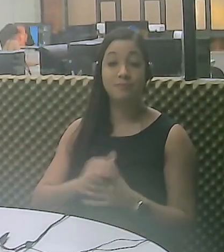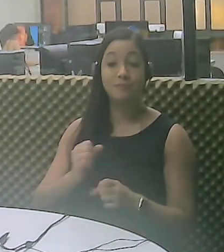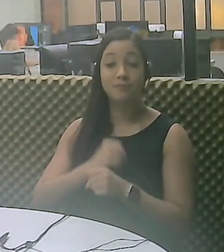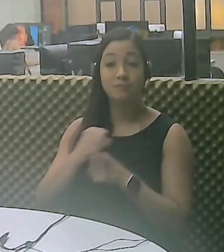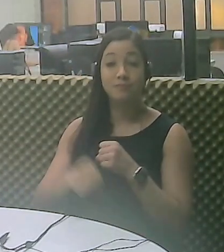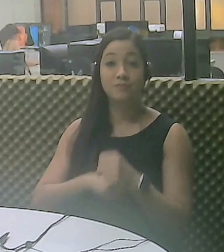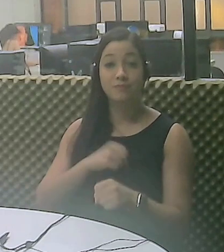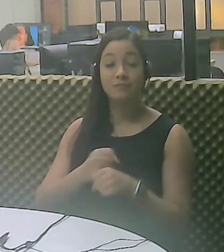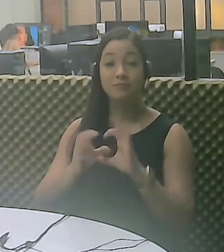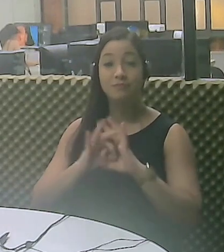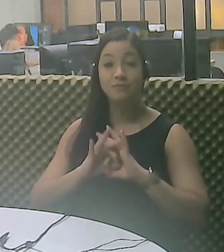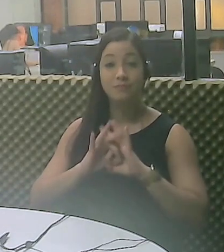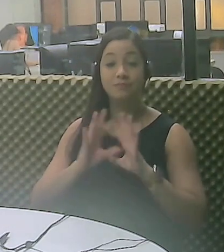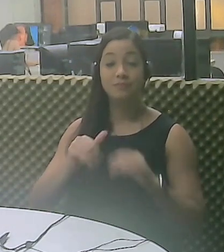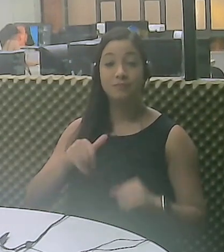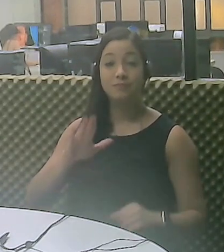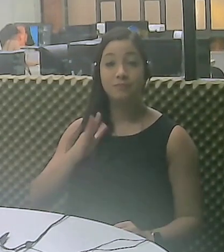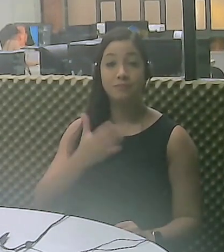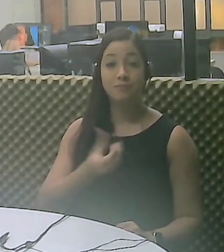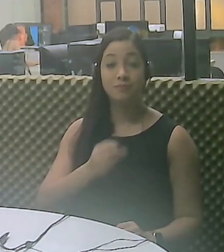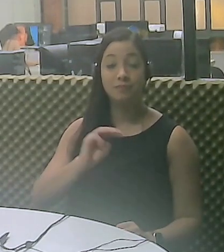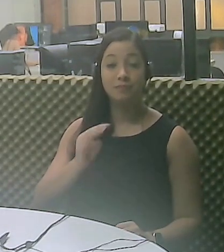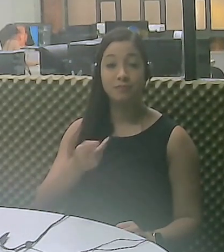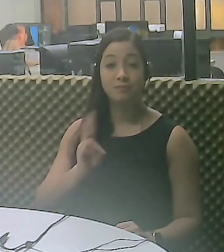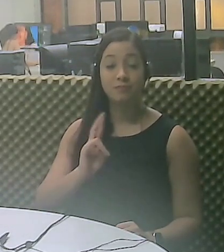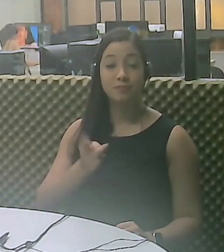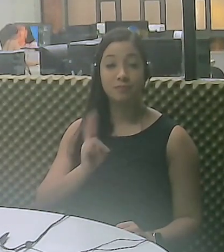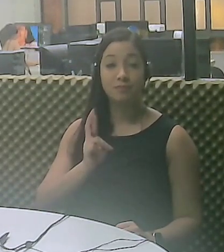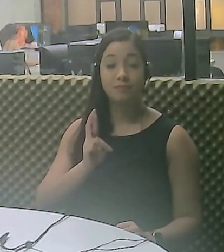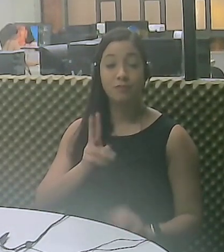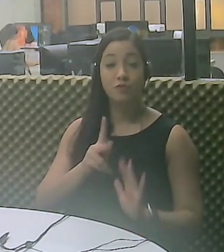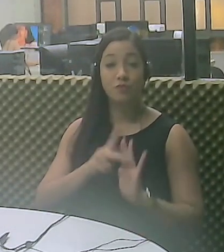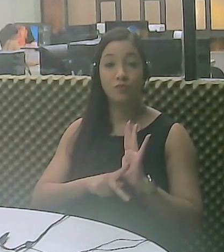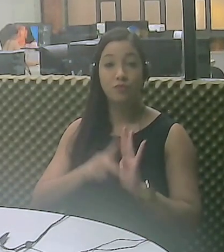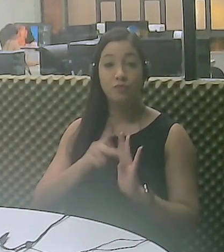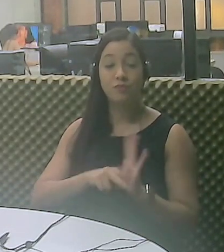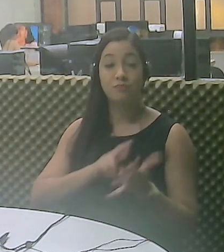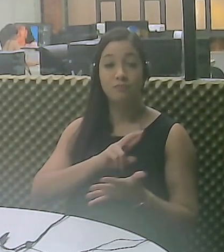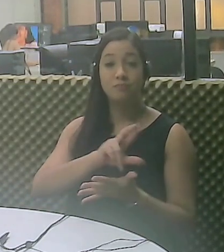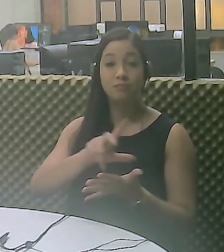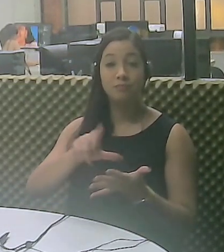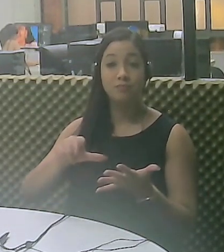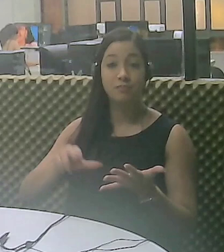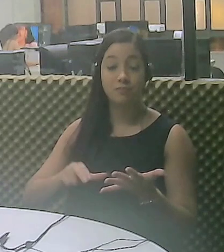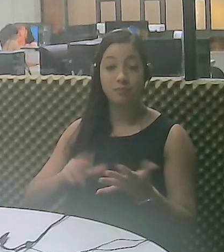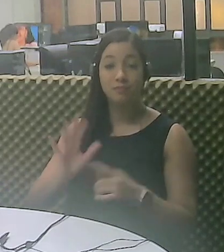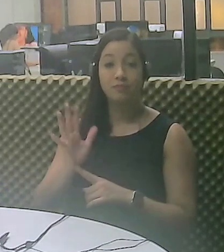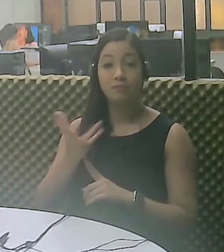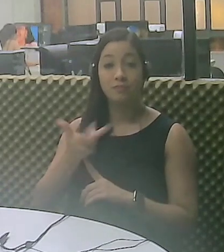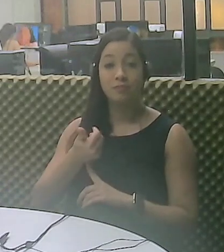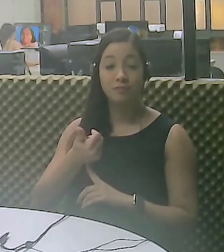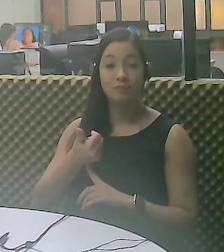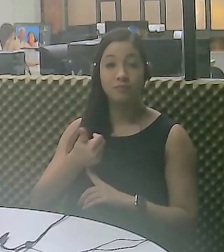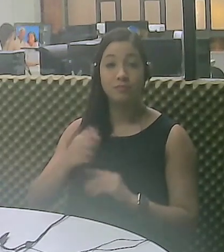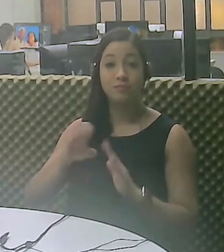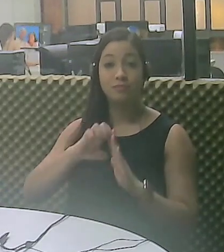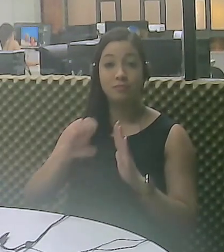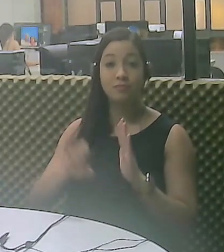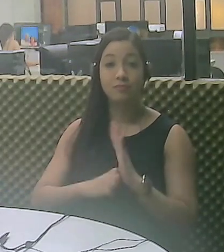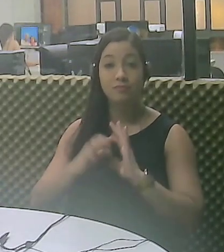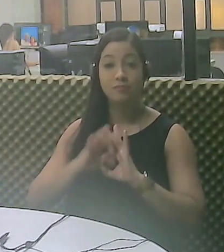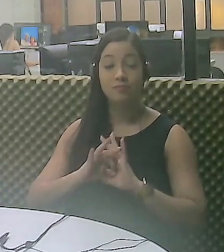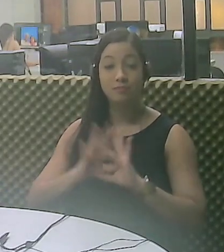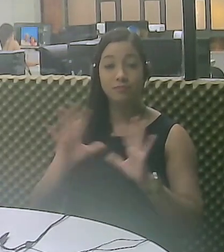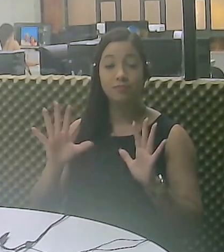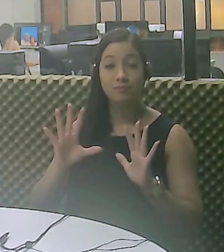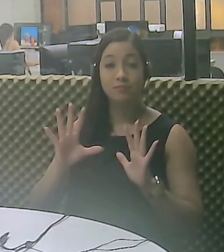ano, serão disponibilizados mais de 6 milhões de reais para projetos em diversas categorias artísticas. O edital está disponível